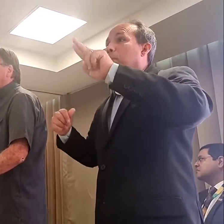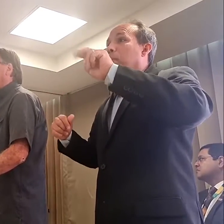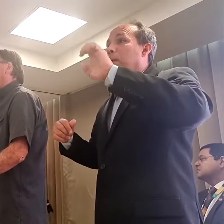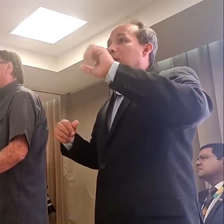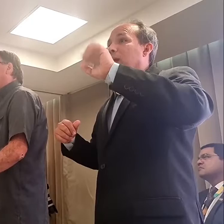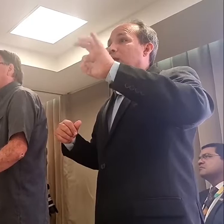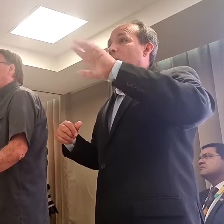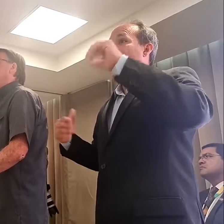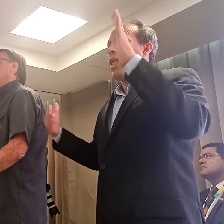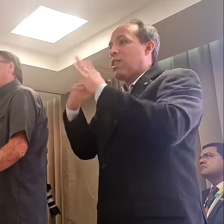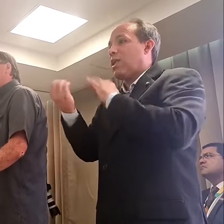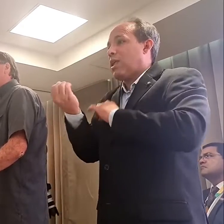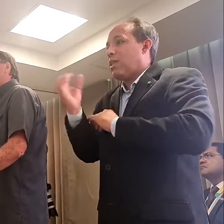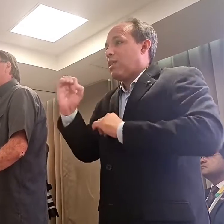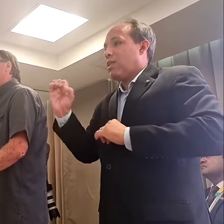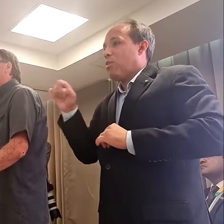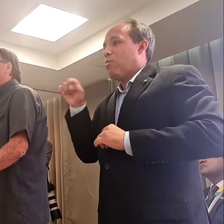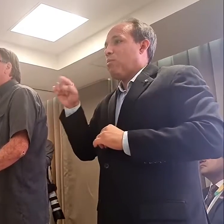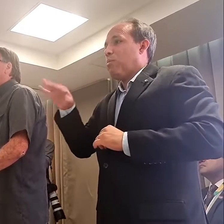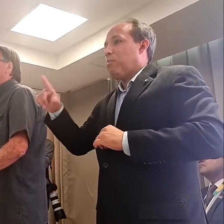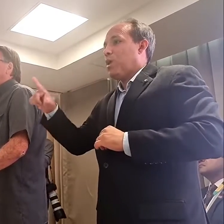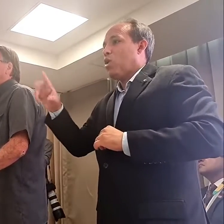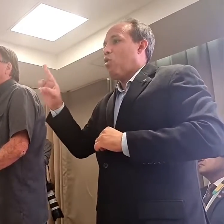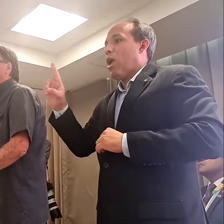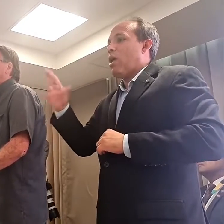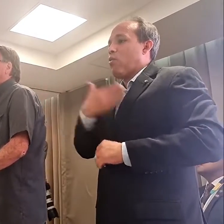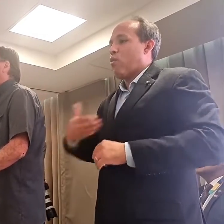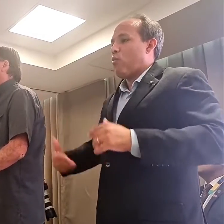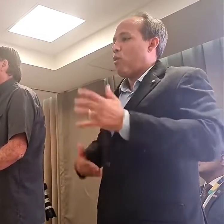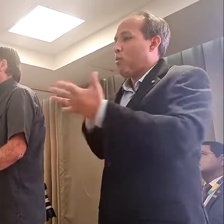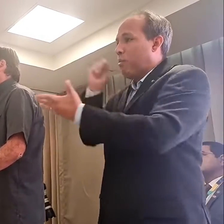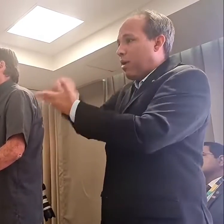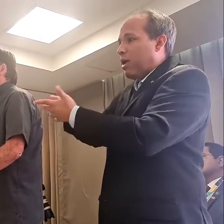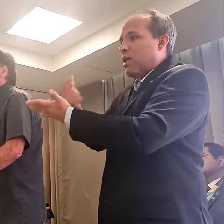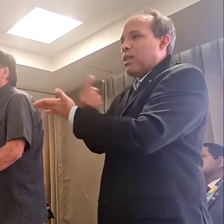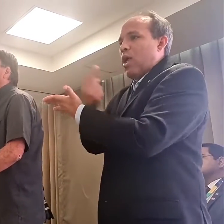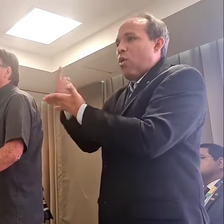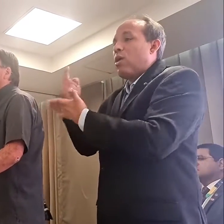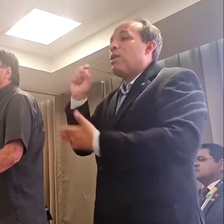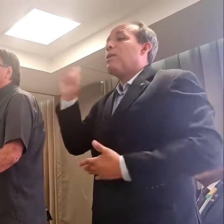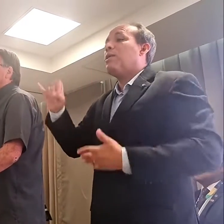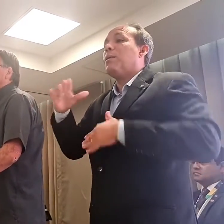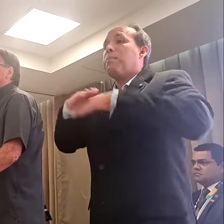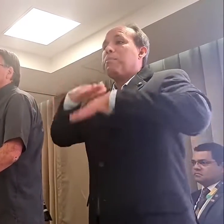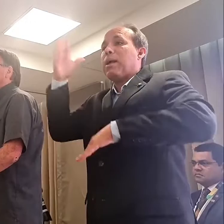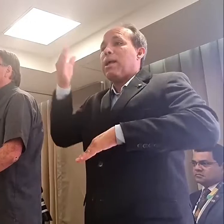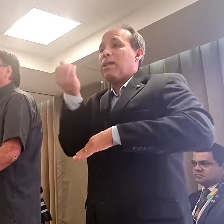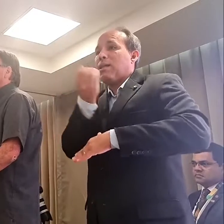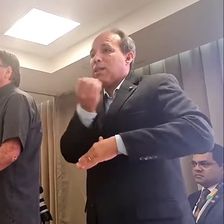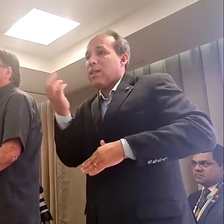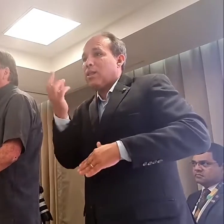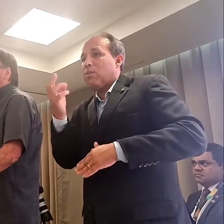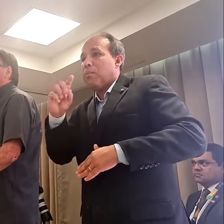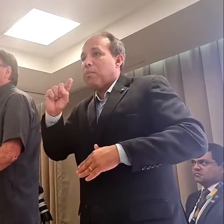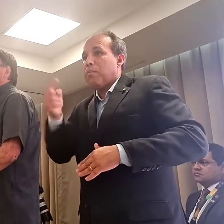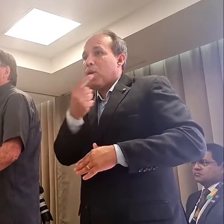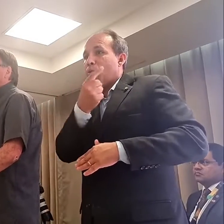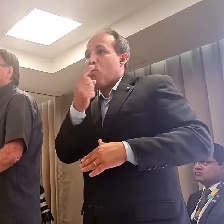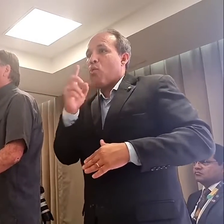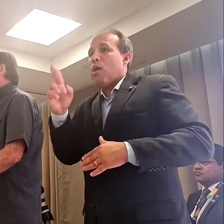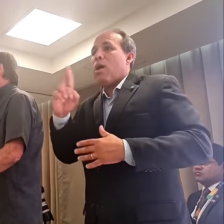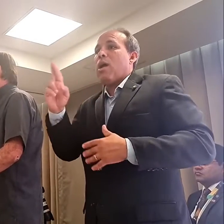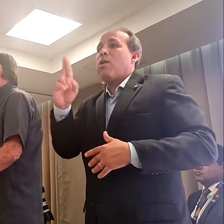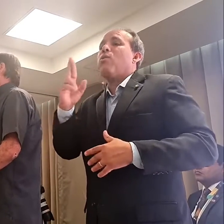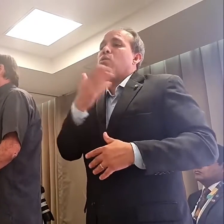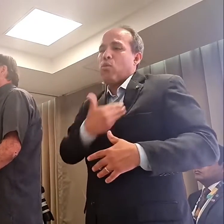honra. Os demais, ele honra também, mas parcela. Ou seja, os mais pobres, vamos assim dizer,